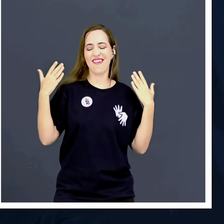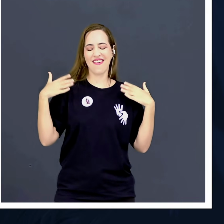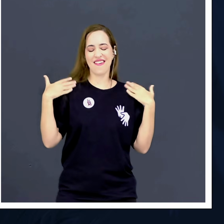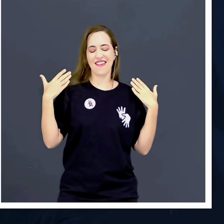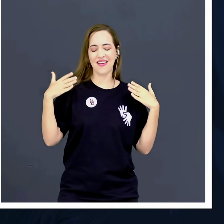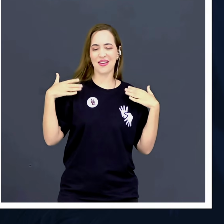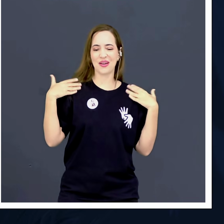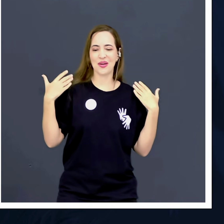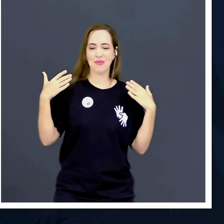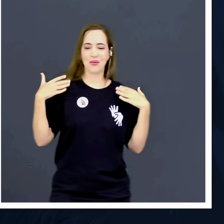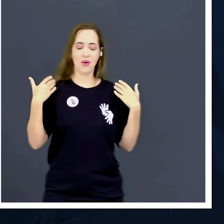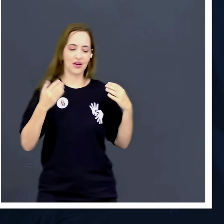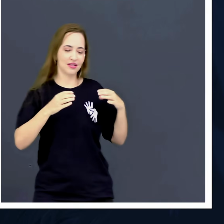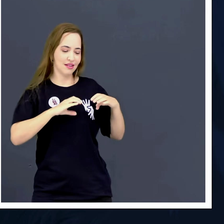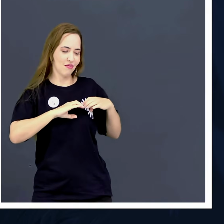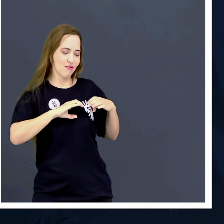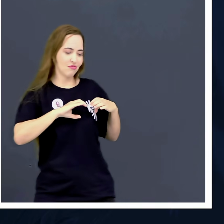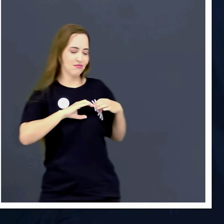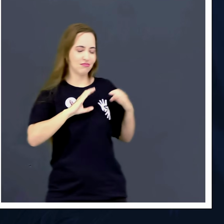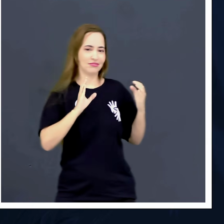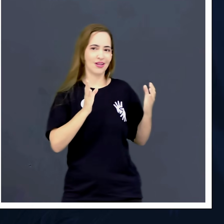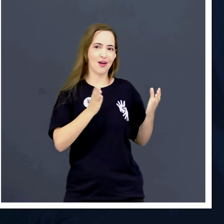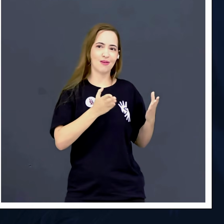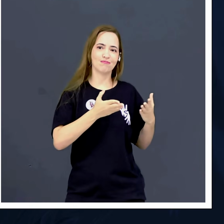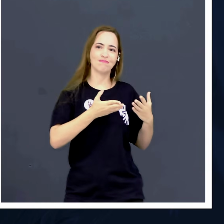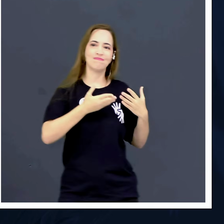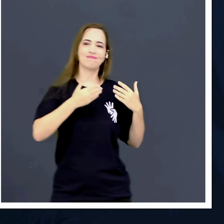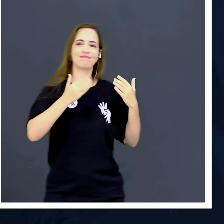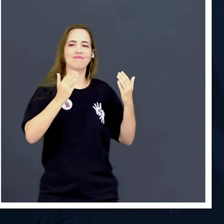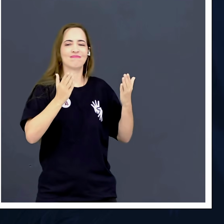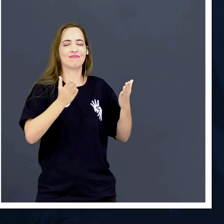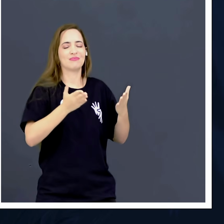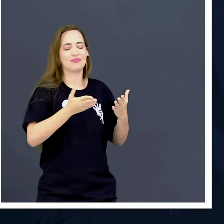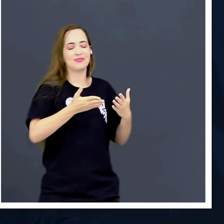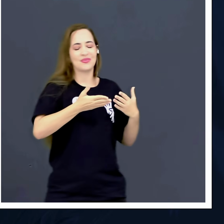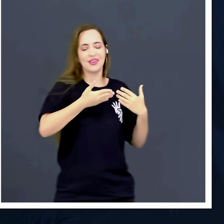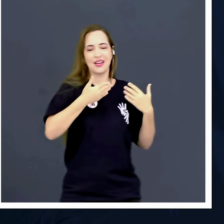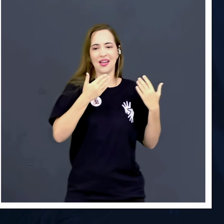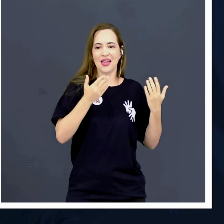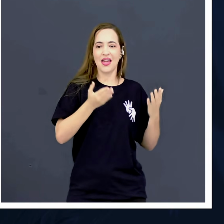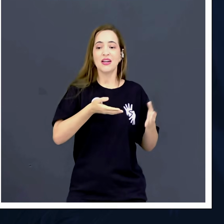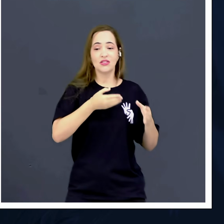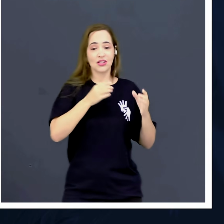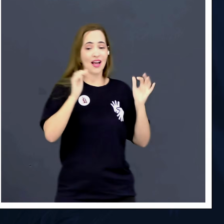alegria. Meu coração exultar, de alegria